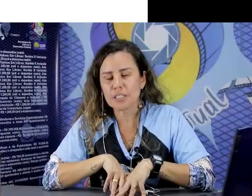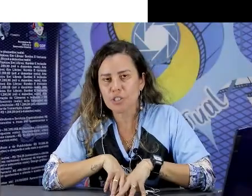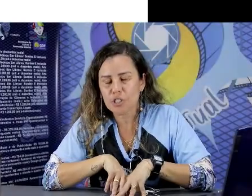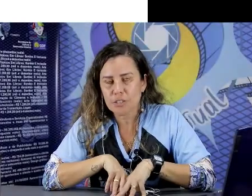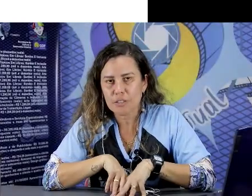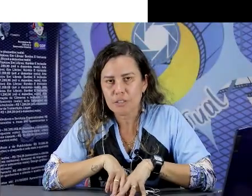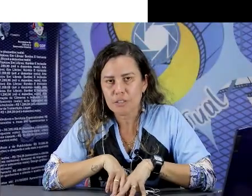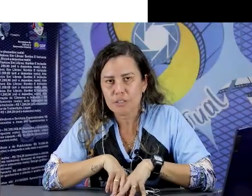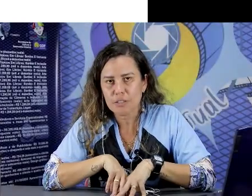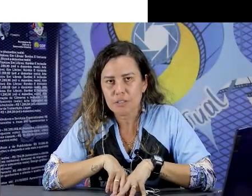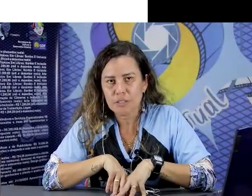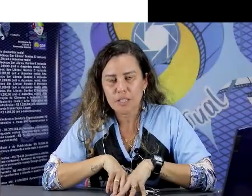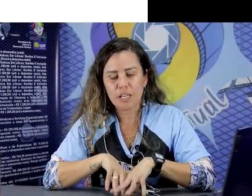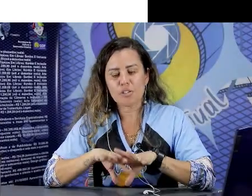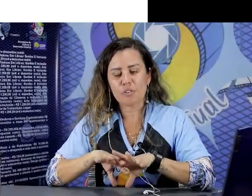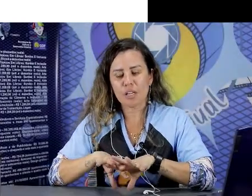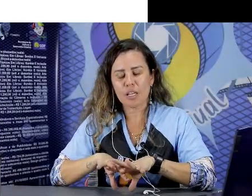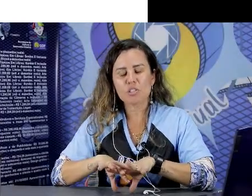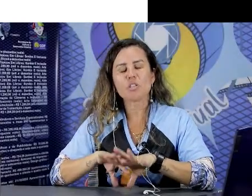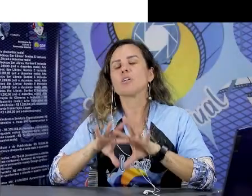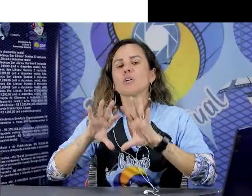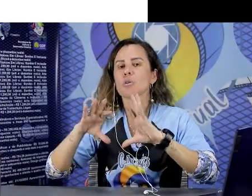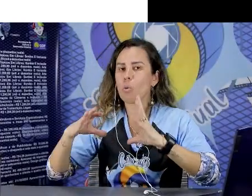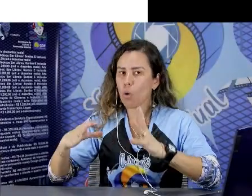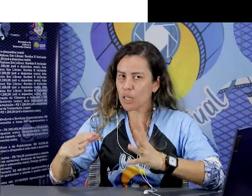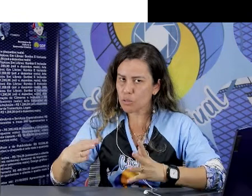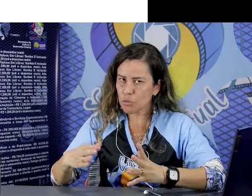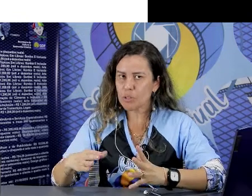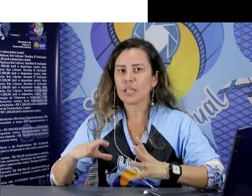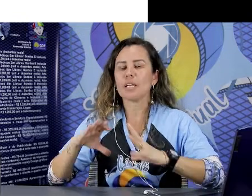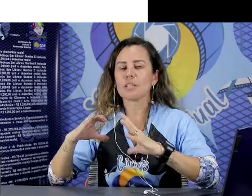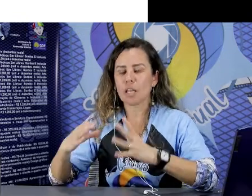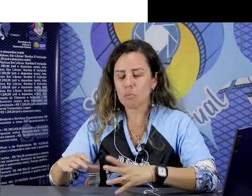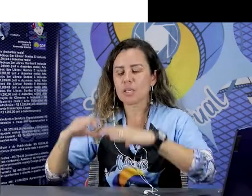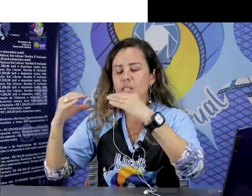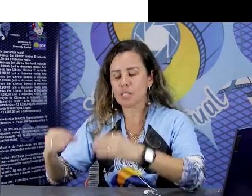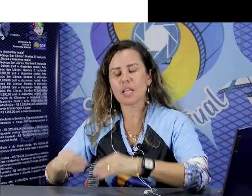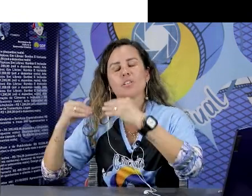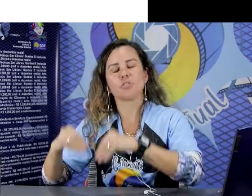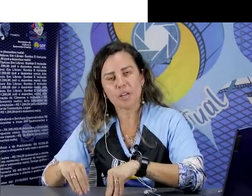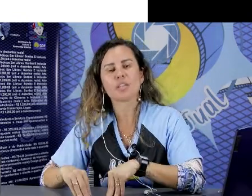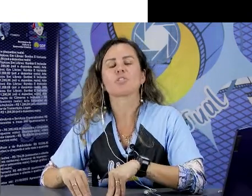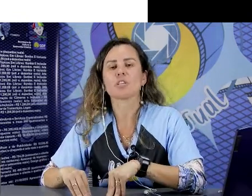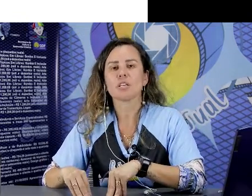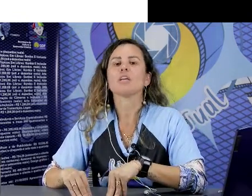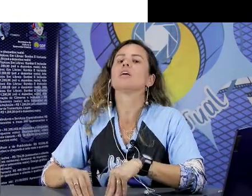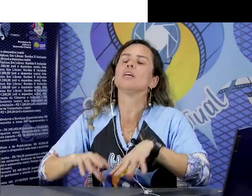diferente. Ele é diferente quando ele tem uma necessidade diferente. Ele não